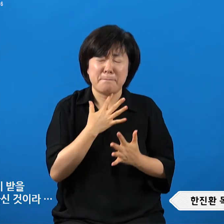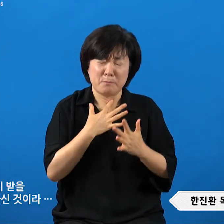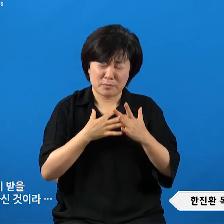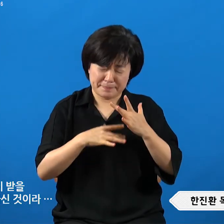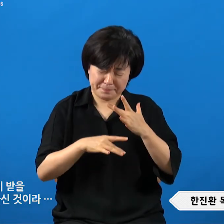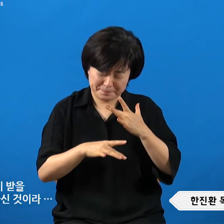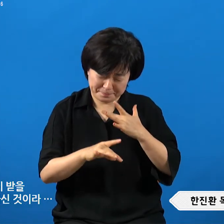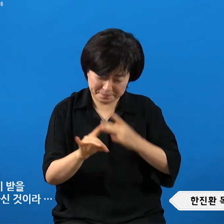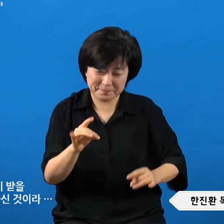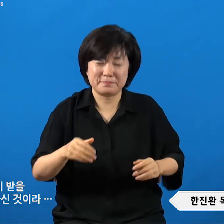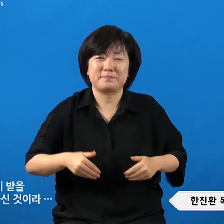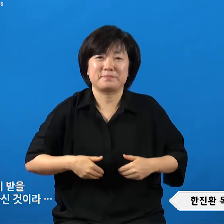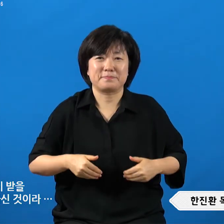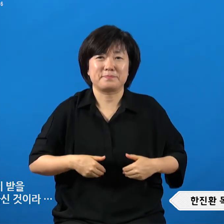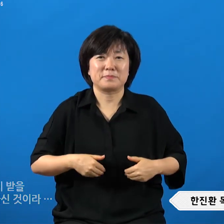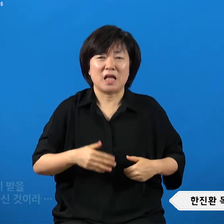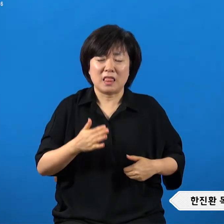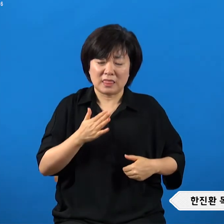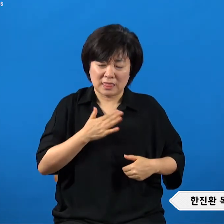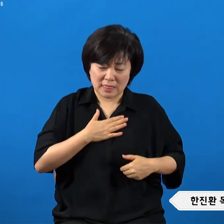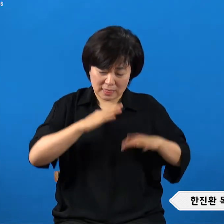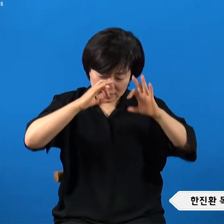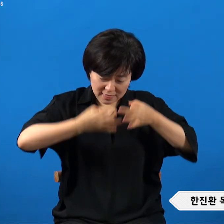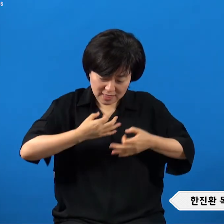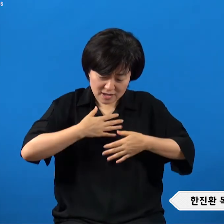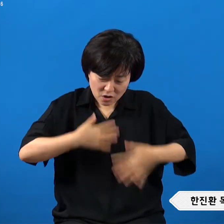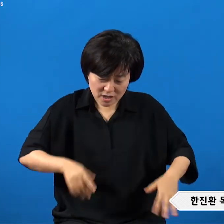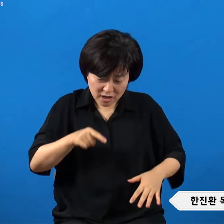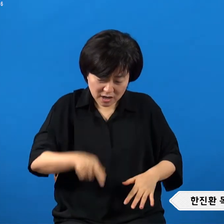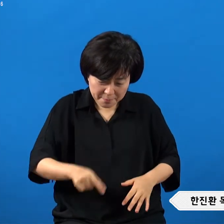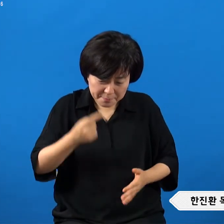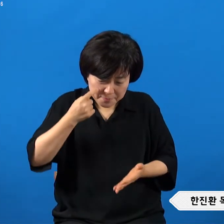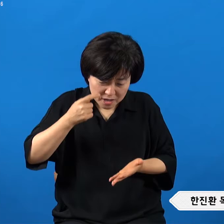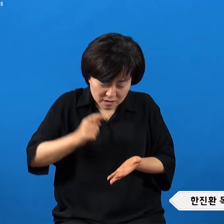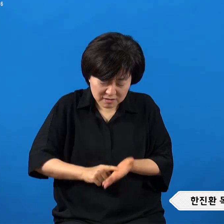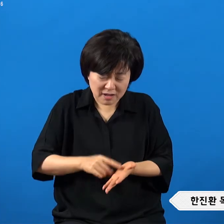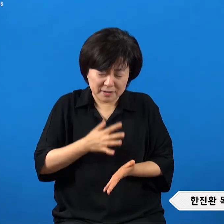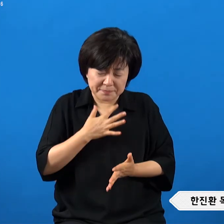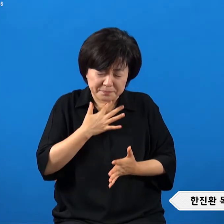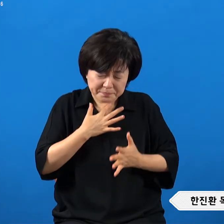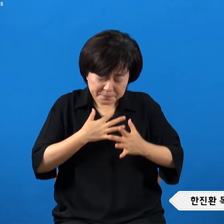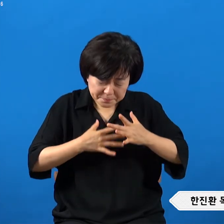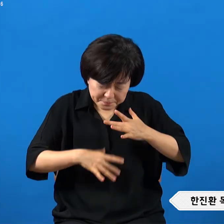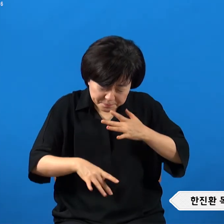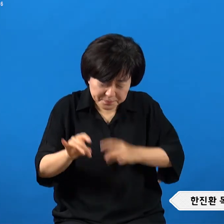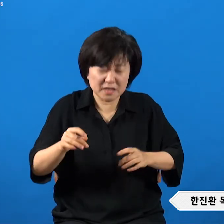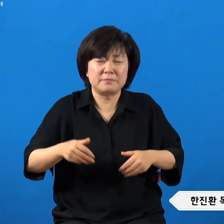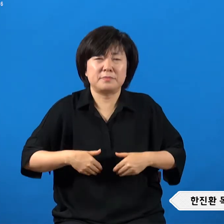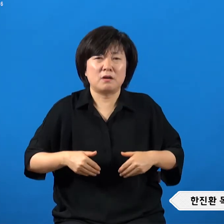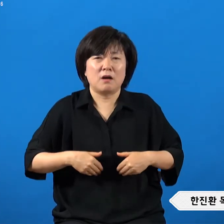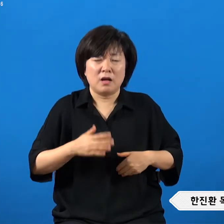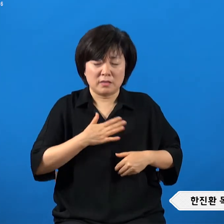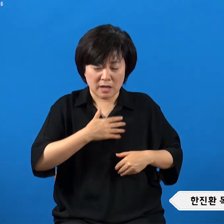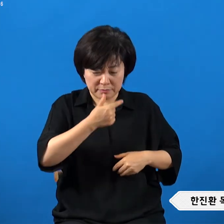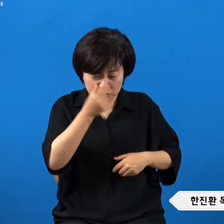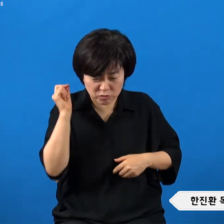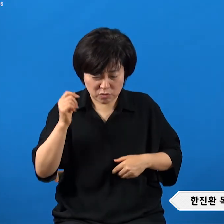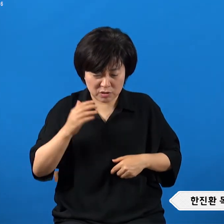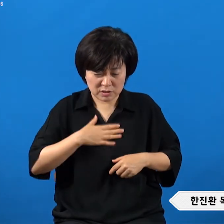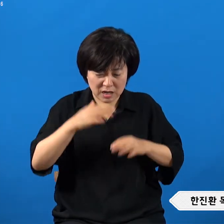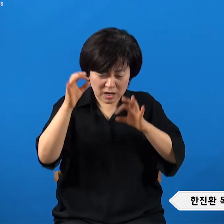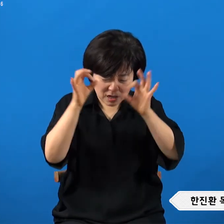목이 말라야 됩니다. 자신의 연약함을 바라보면서 목이 말라야 됩니다. 자신의